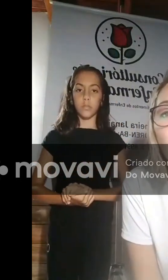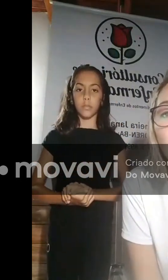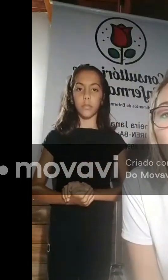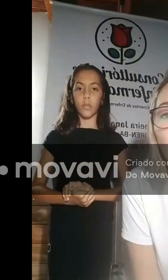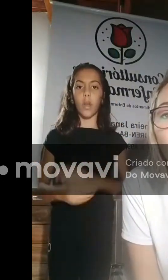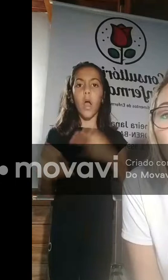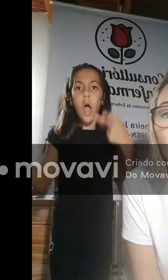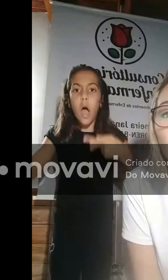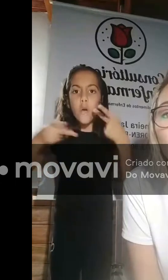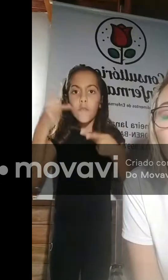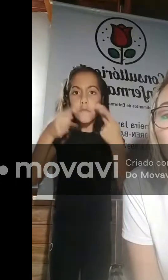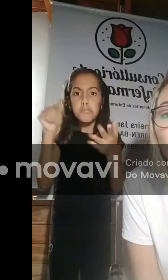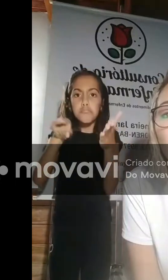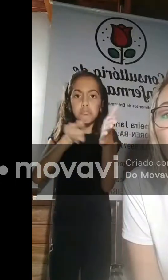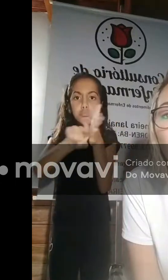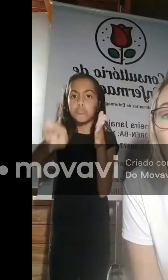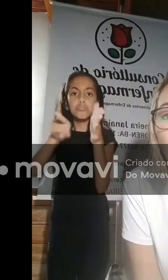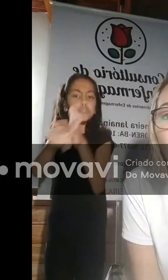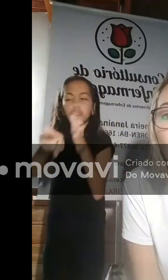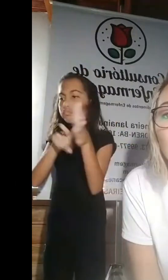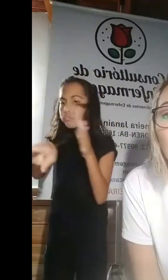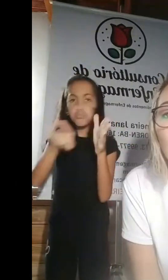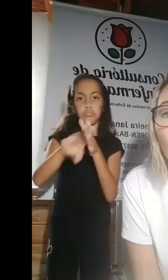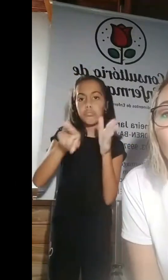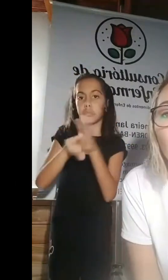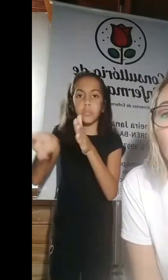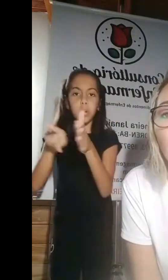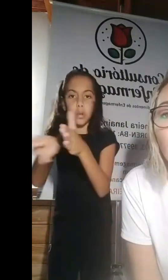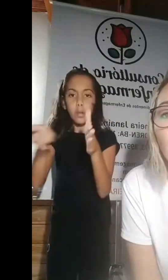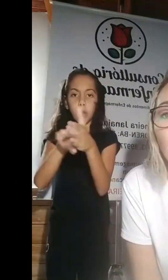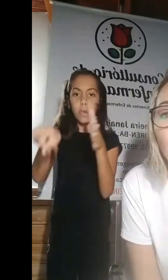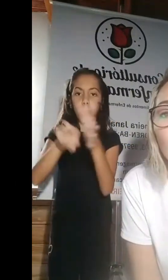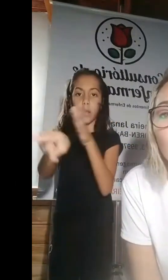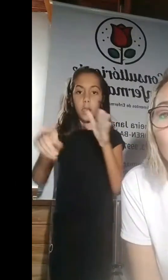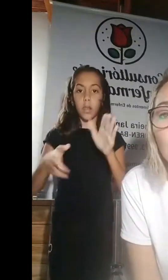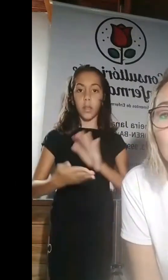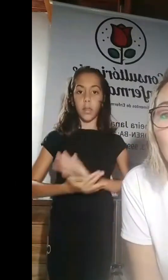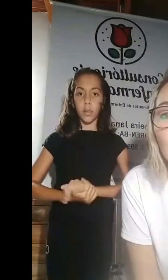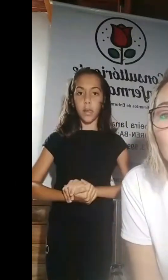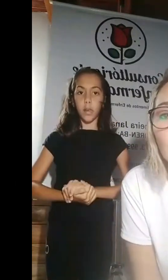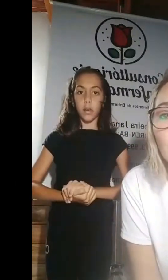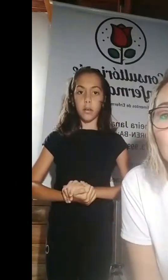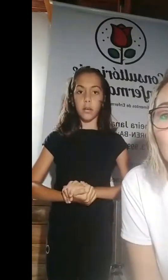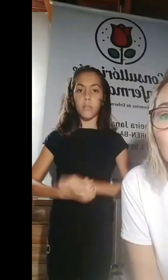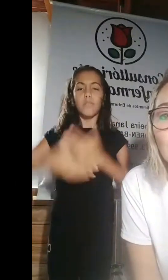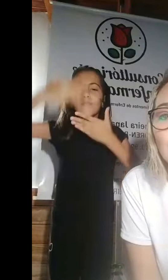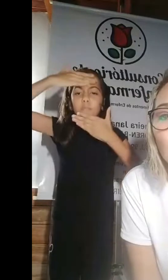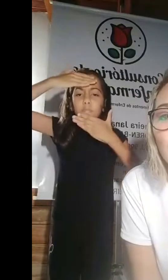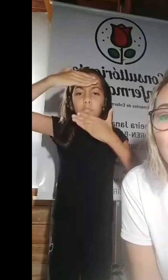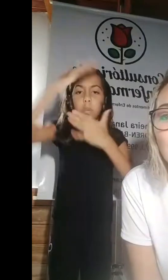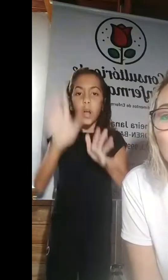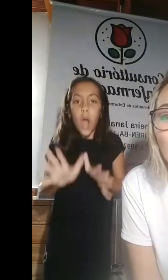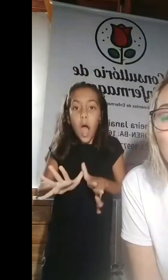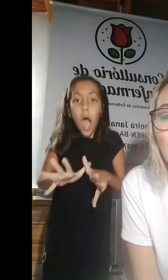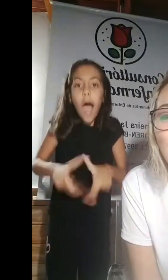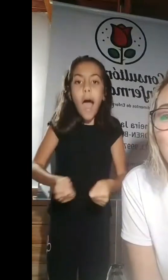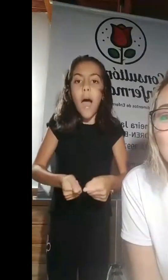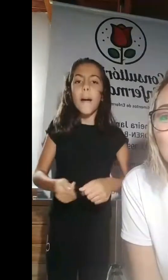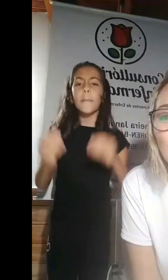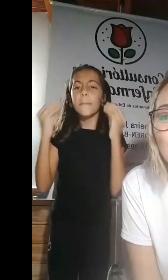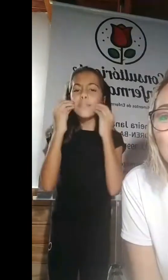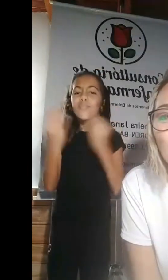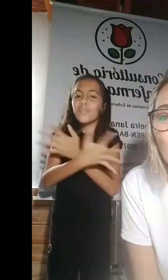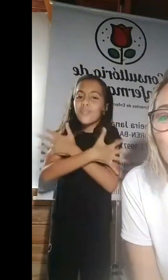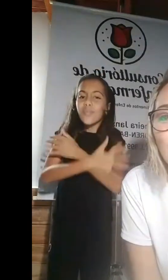respondendo as perguntas que vocês nos enviarem, ok? Muito obrigada pela presença, Beth, um